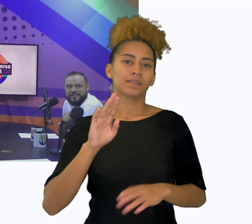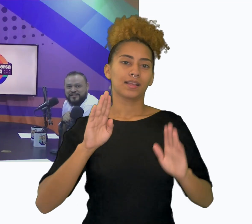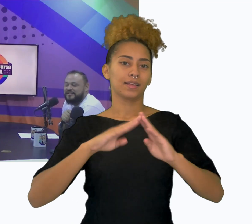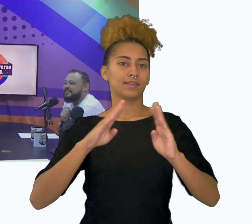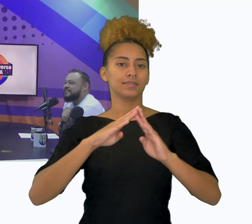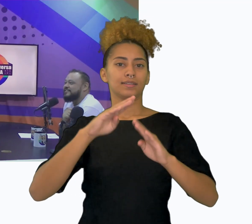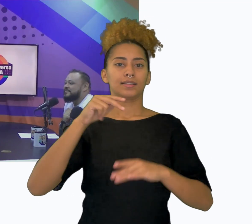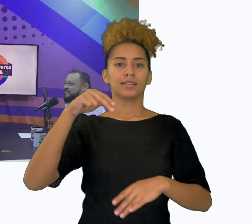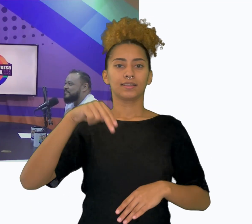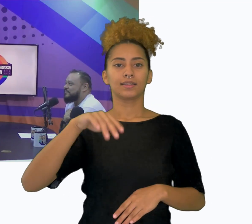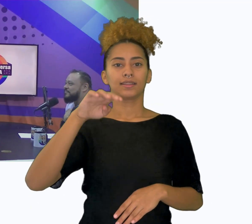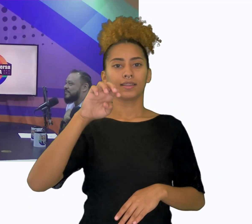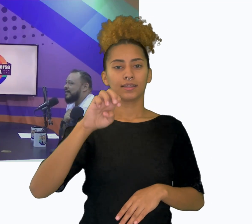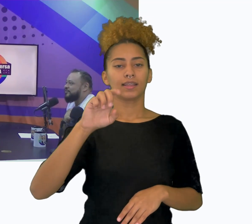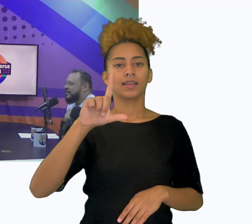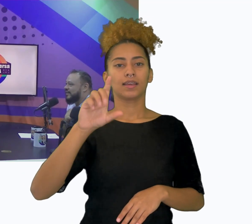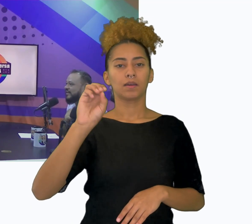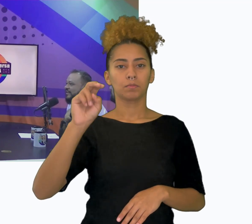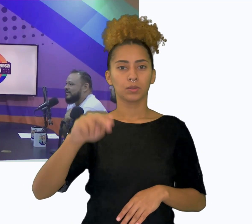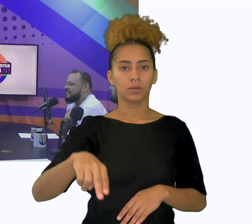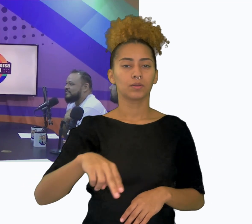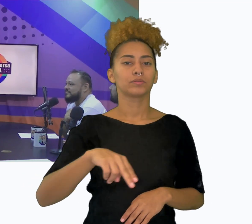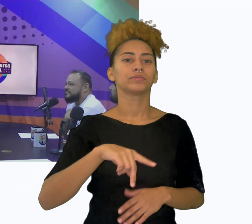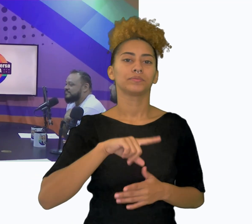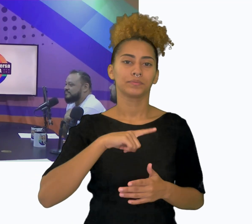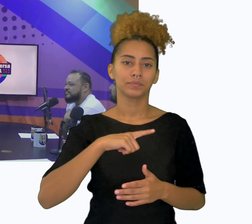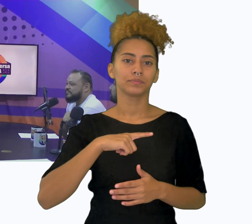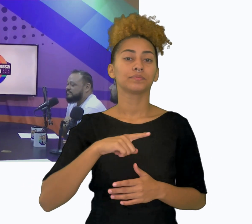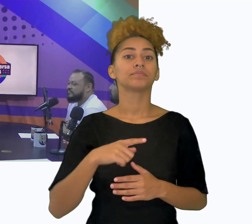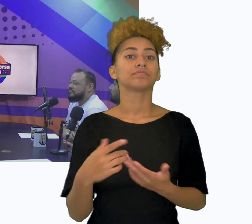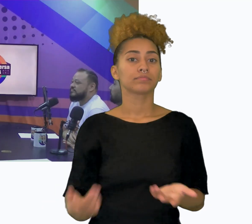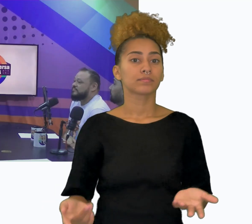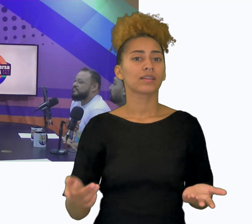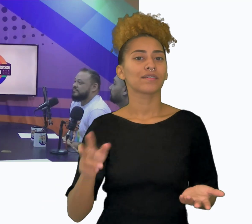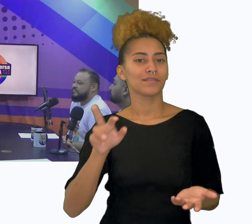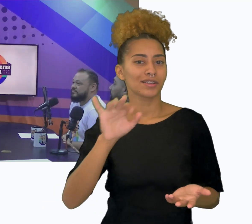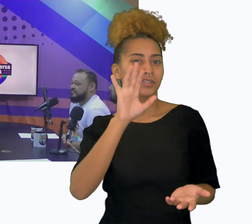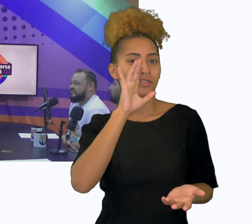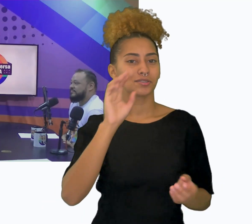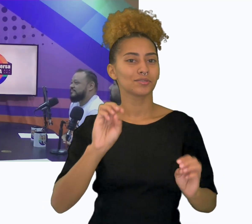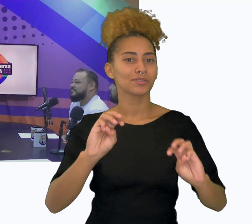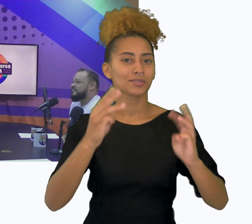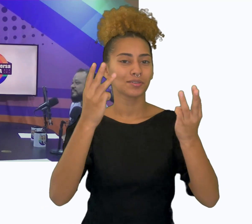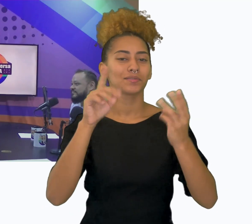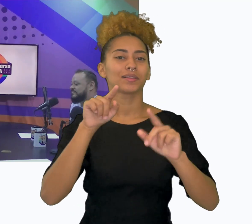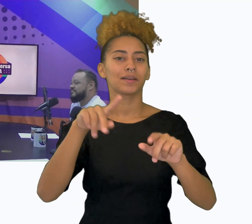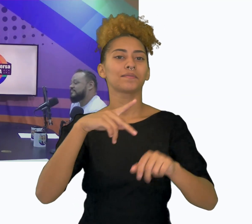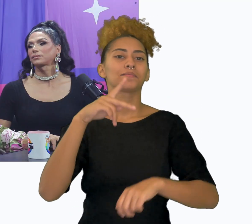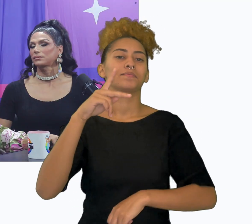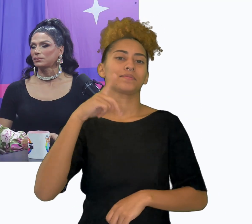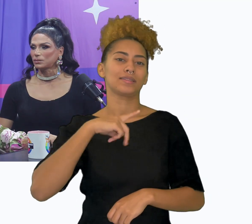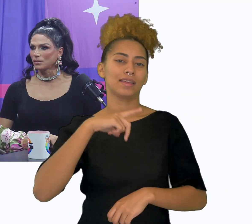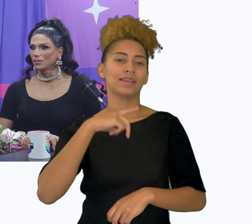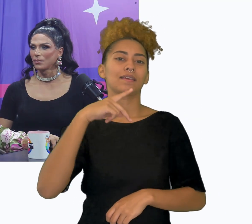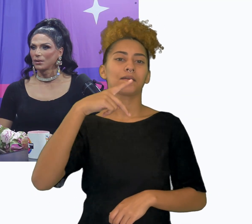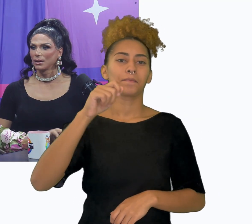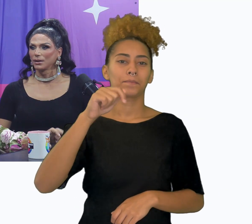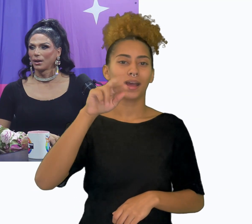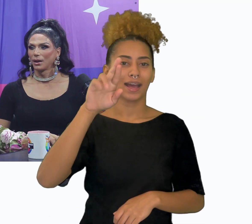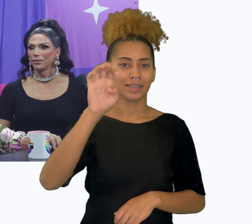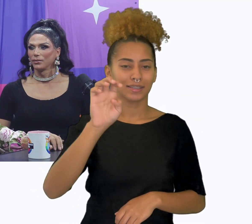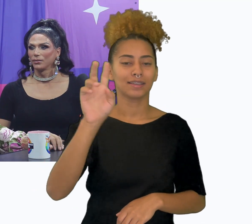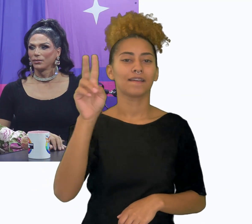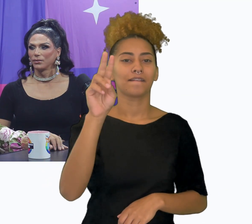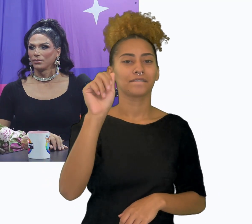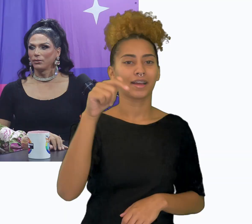que tinha ali. Que a gente foi montado. Parque fechou do daquela menina Vaqueiro. A gente faz Companhia do Calypso Isso, no Parque do Vaqueiro. Dentro de uma Kombi